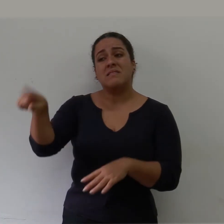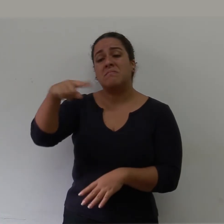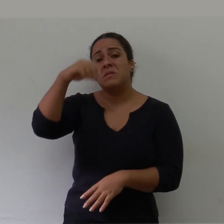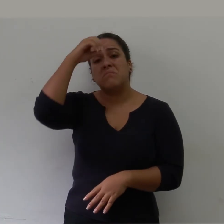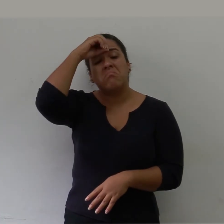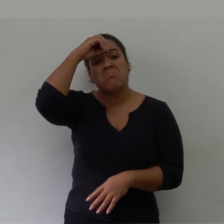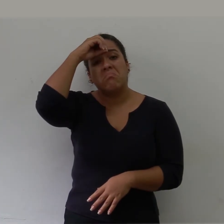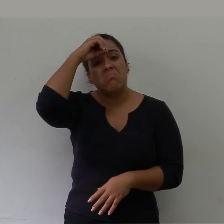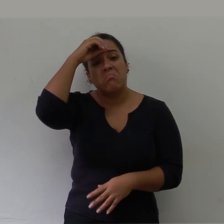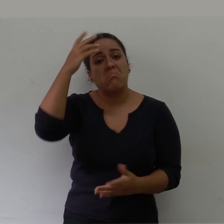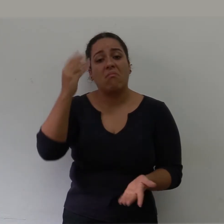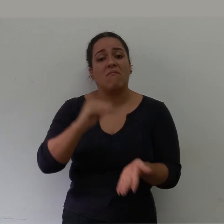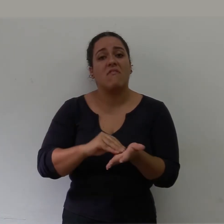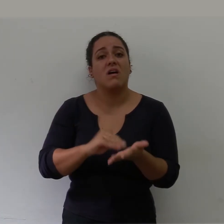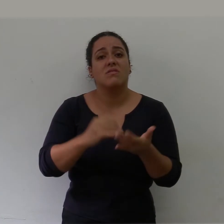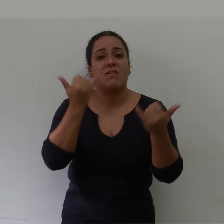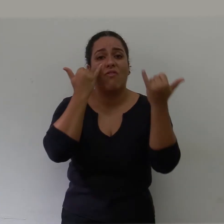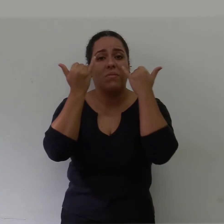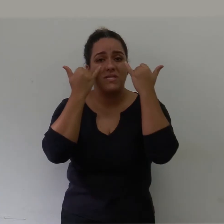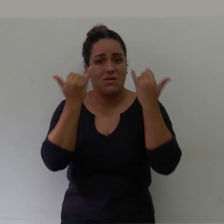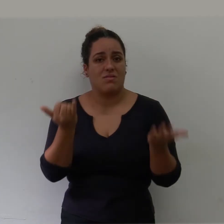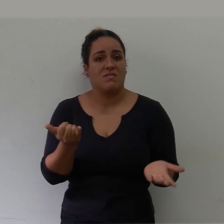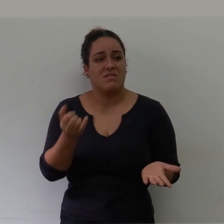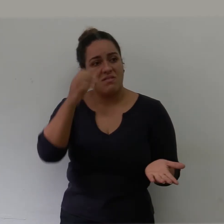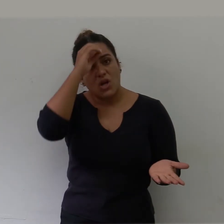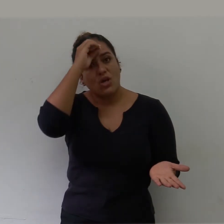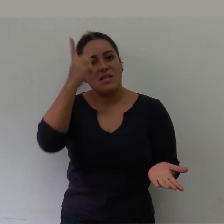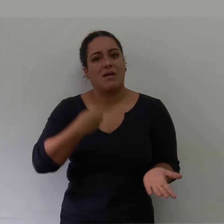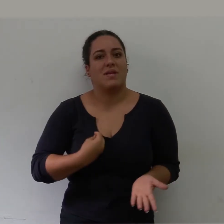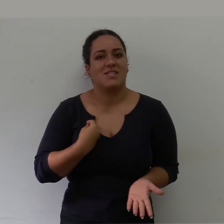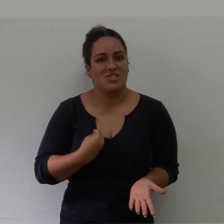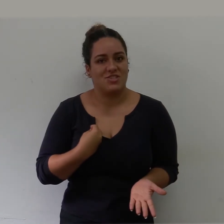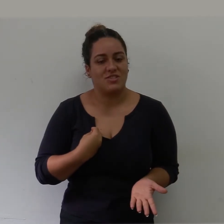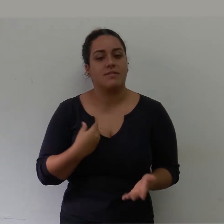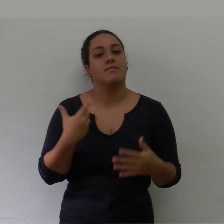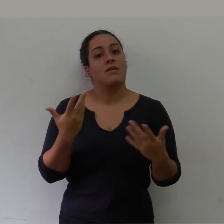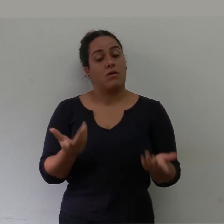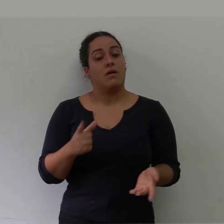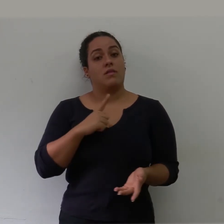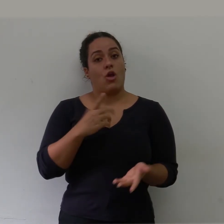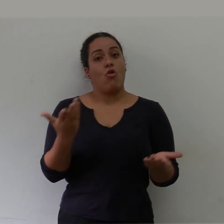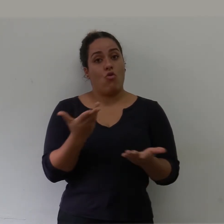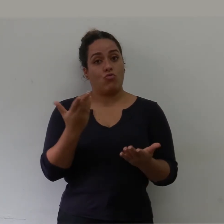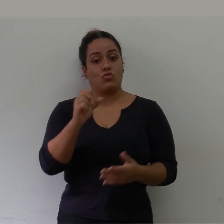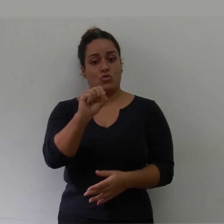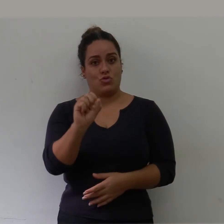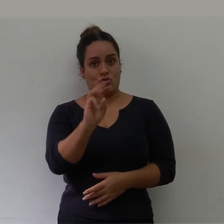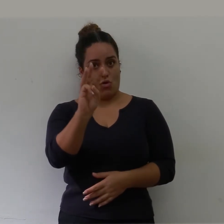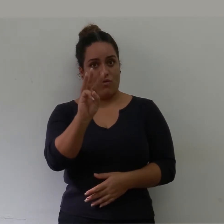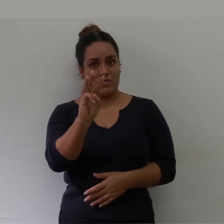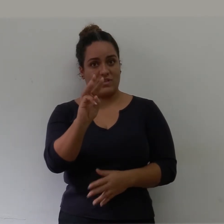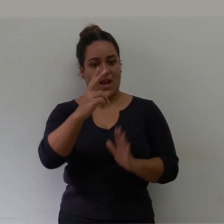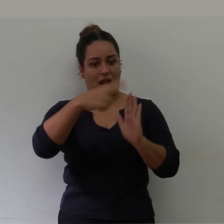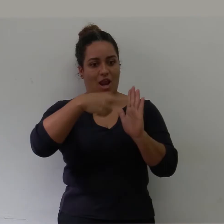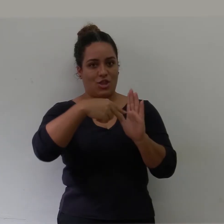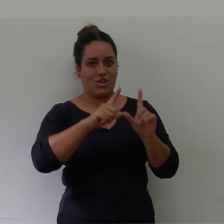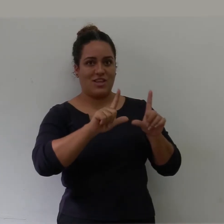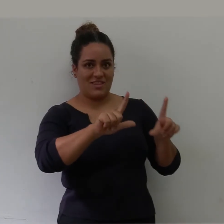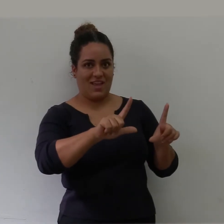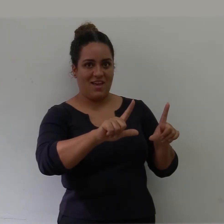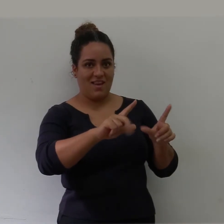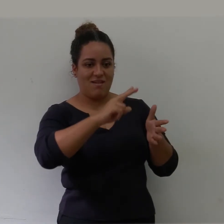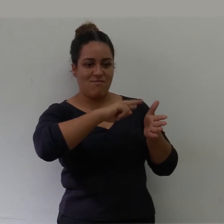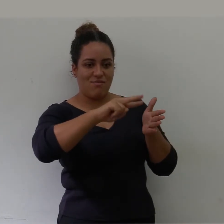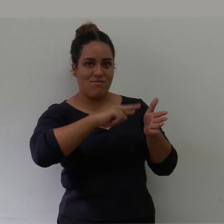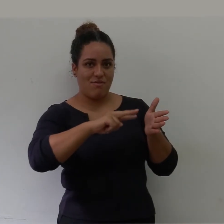não fazem uso porque não têm a informação, não sabem que existe. Nós temos hoje, por exemplo, softwares de leitores de tela